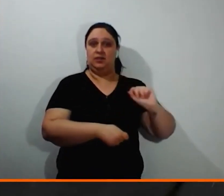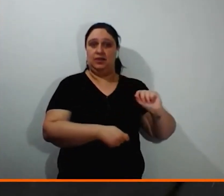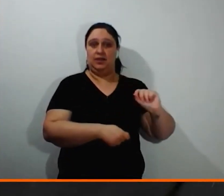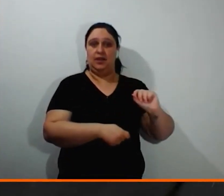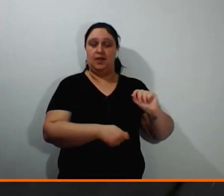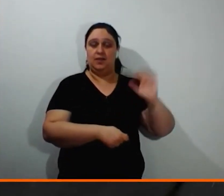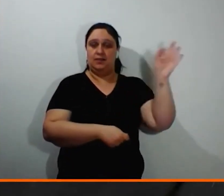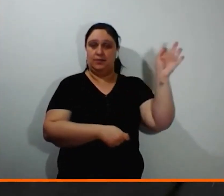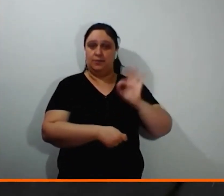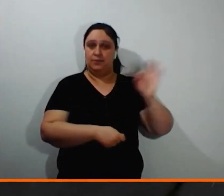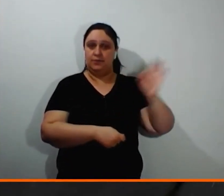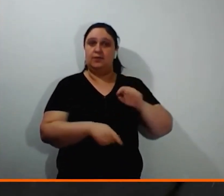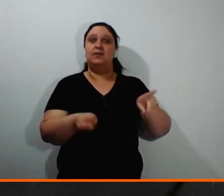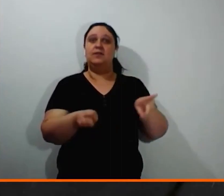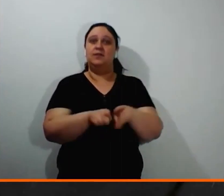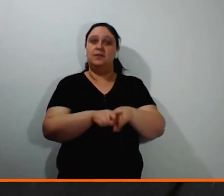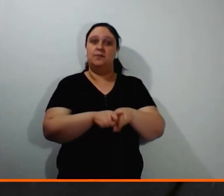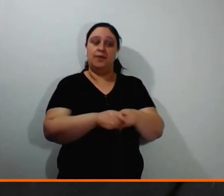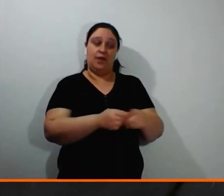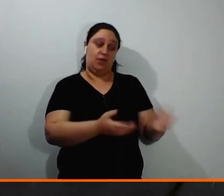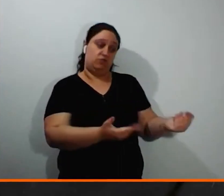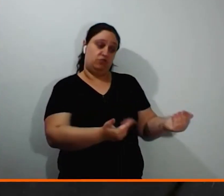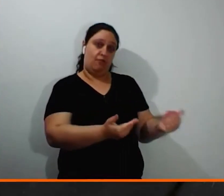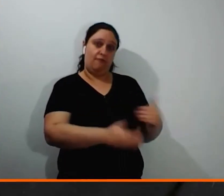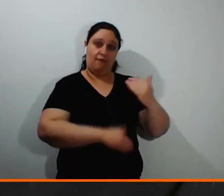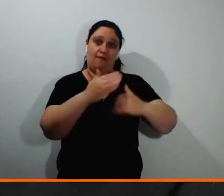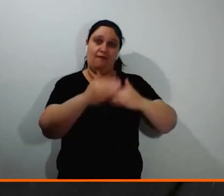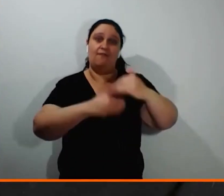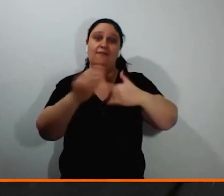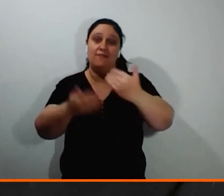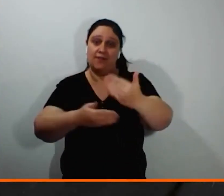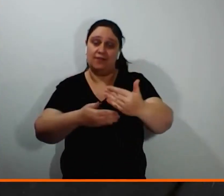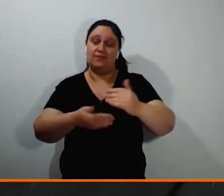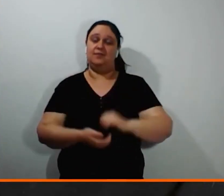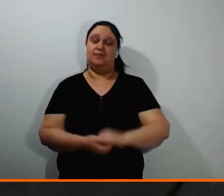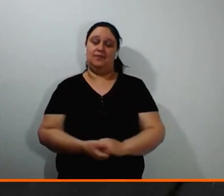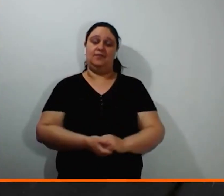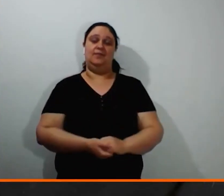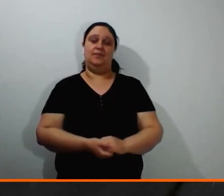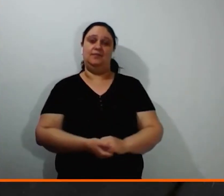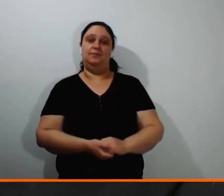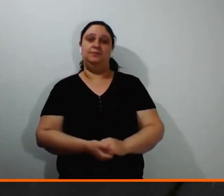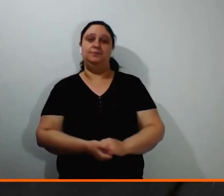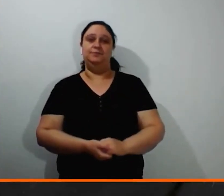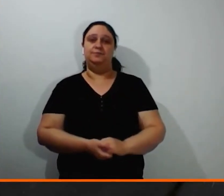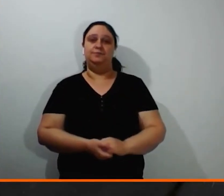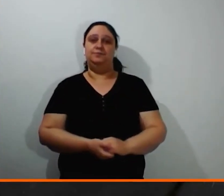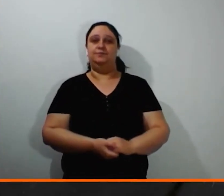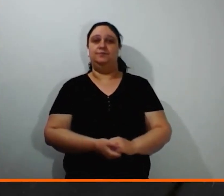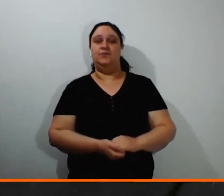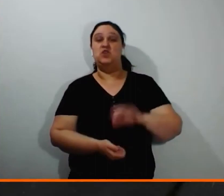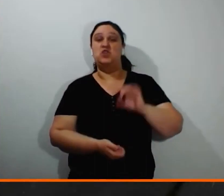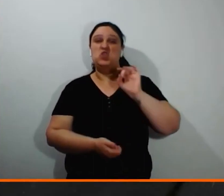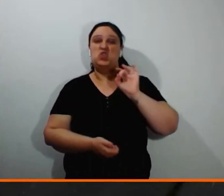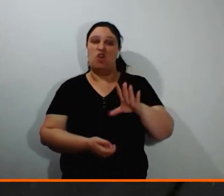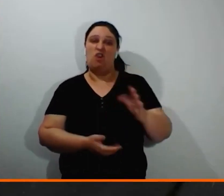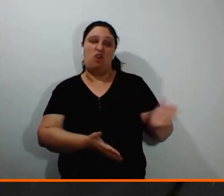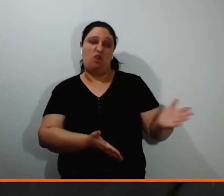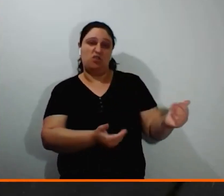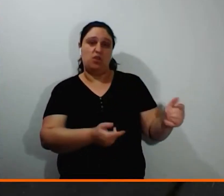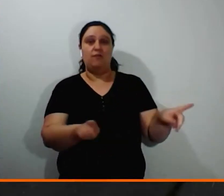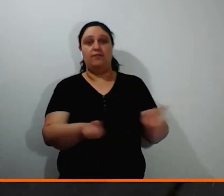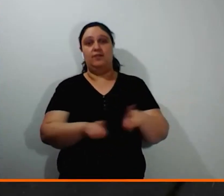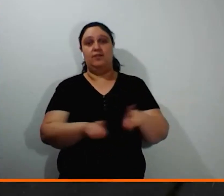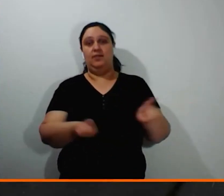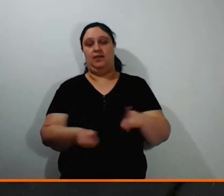Amém? Avança Jovem. Que esse Avança Jovem não é mais só jovens, contagiou